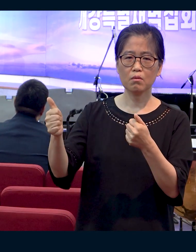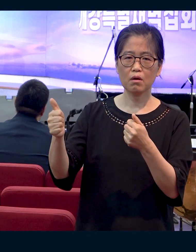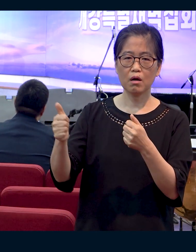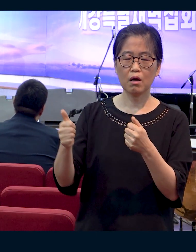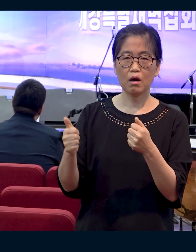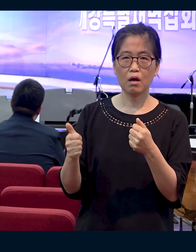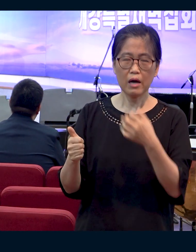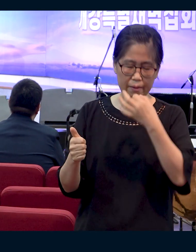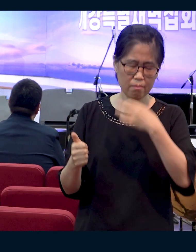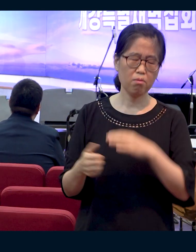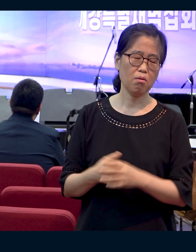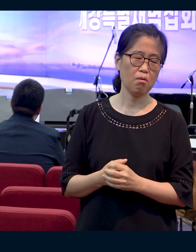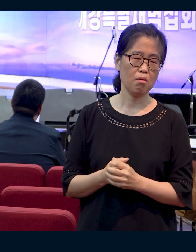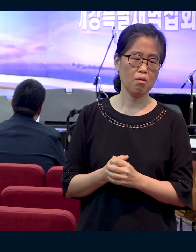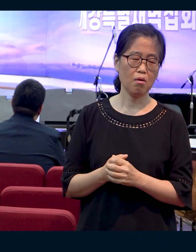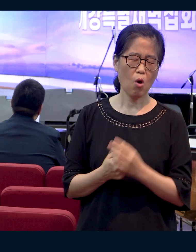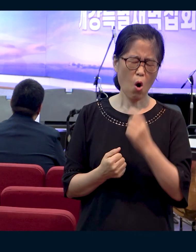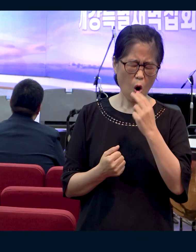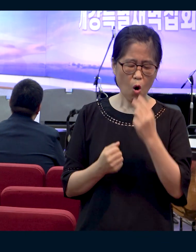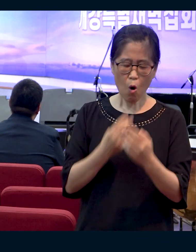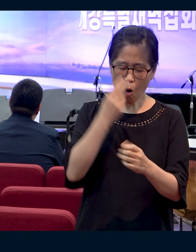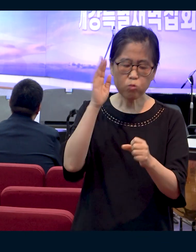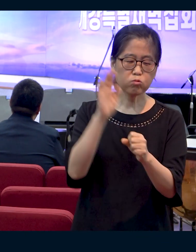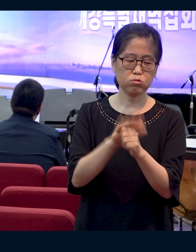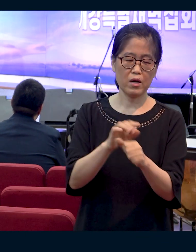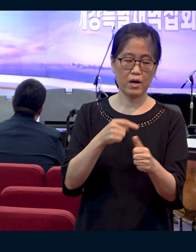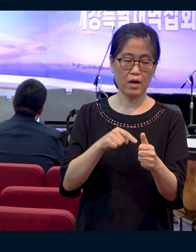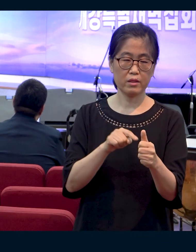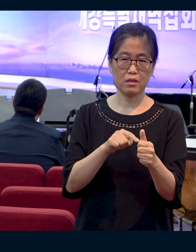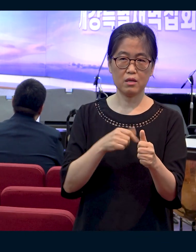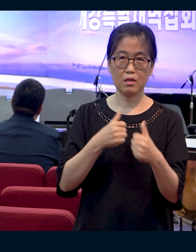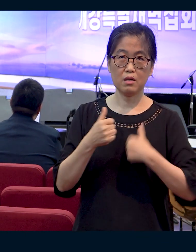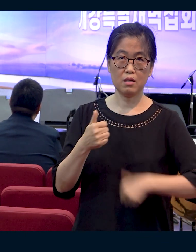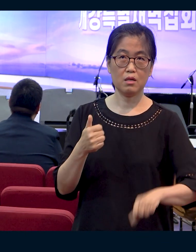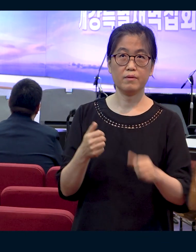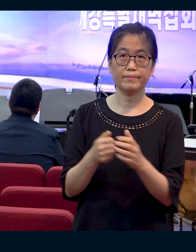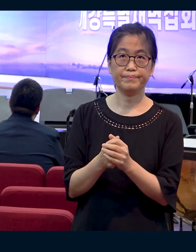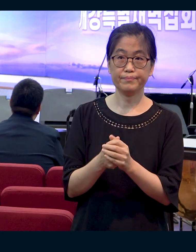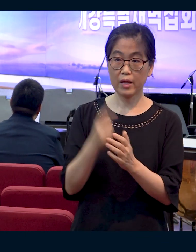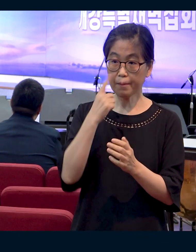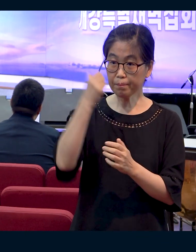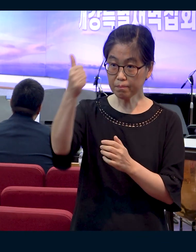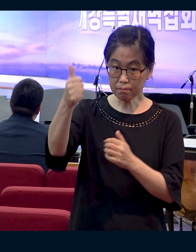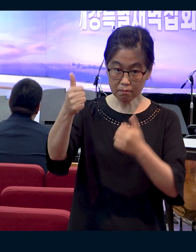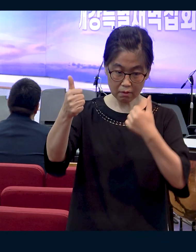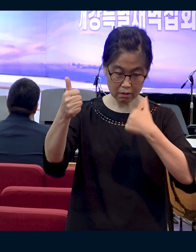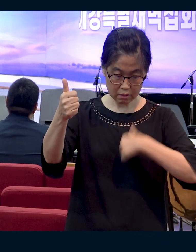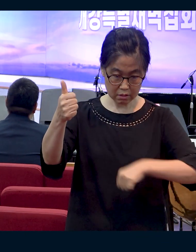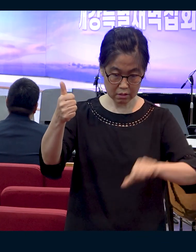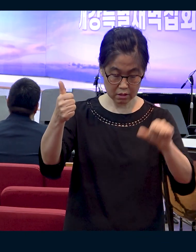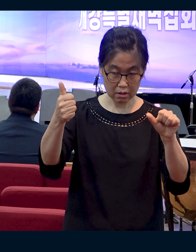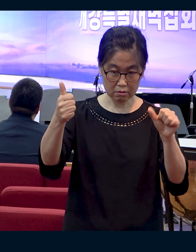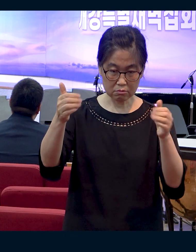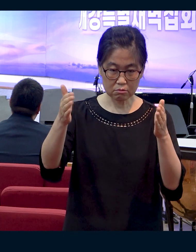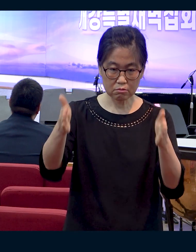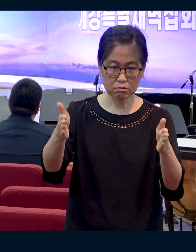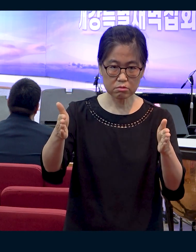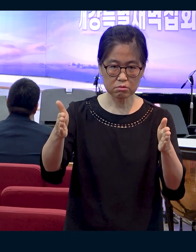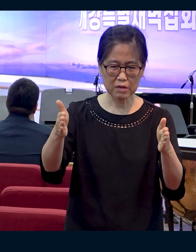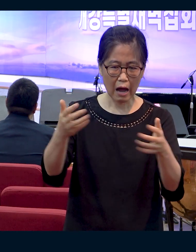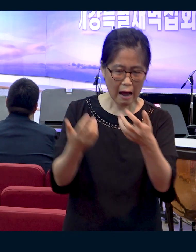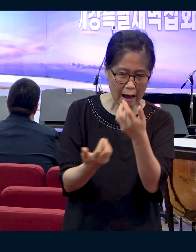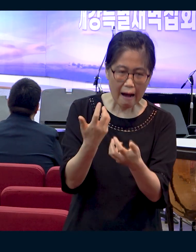그리고 그게 억울하고 얘는. 그러니까 막 둘 사이에 그 아주 팽팽한